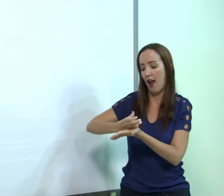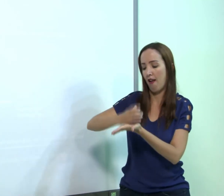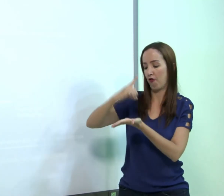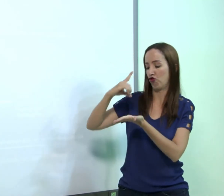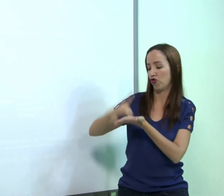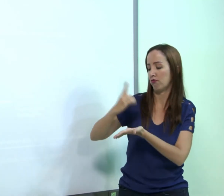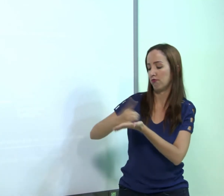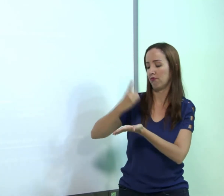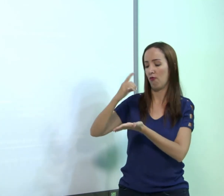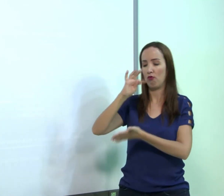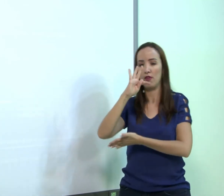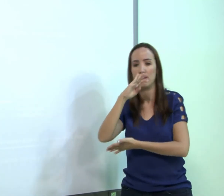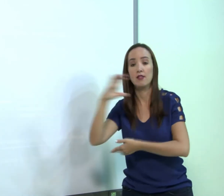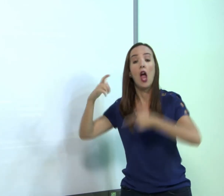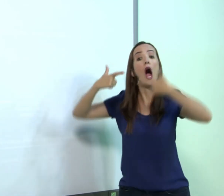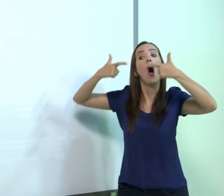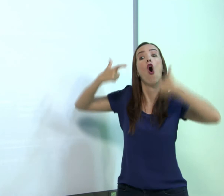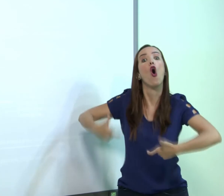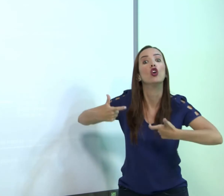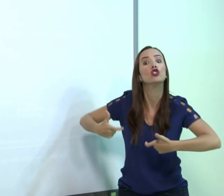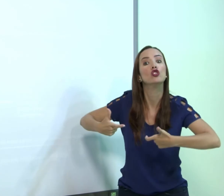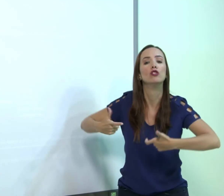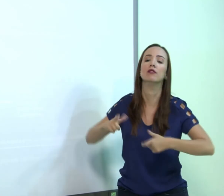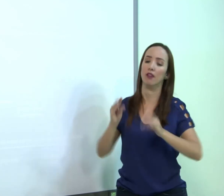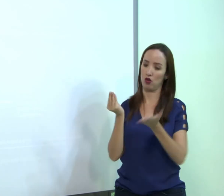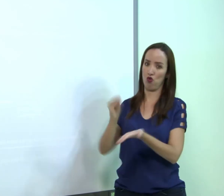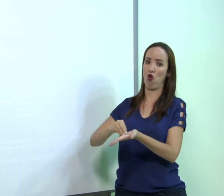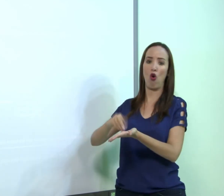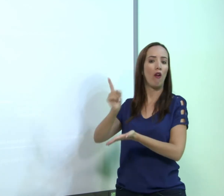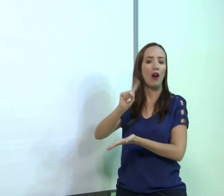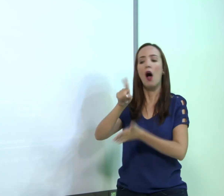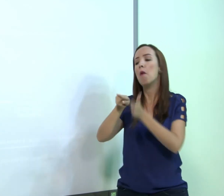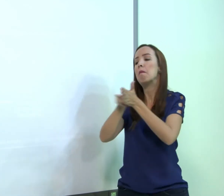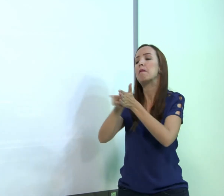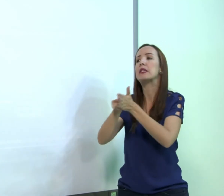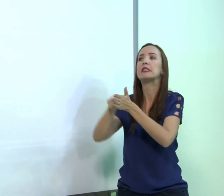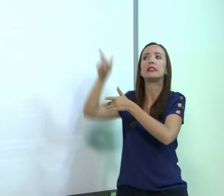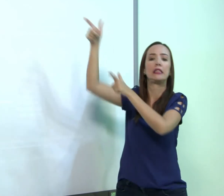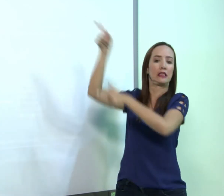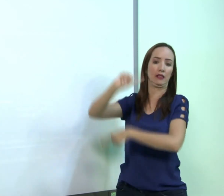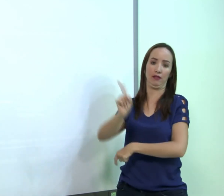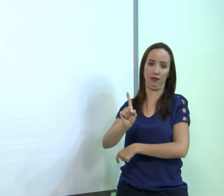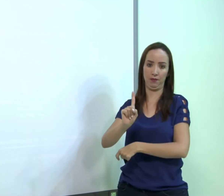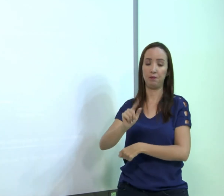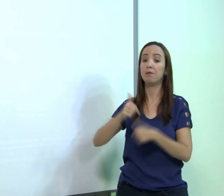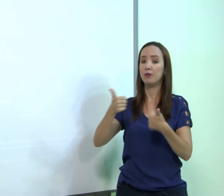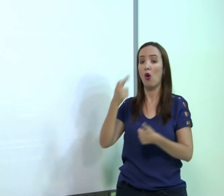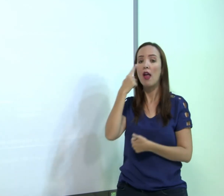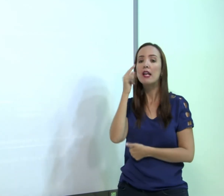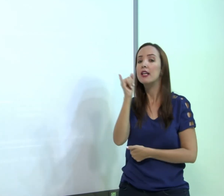Então, se foi uma tese, uma dissertação, deve-se colocar o